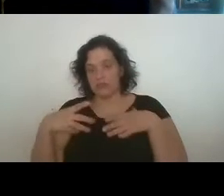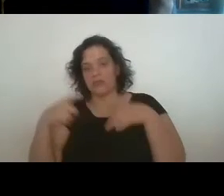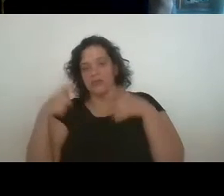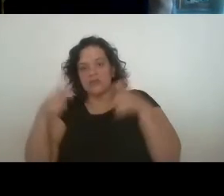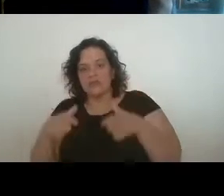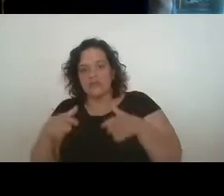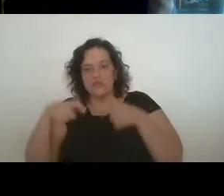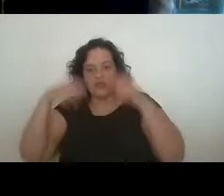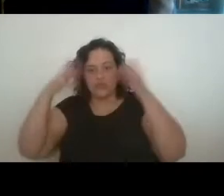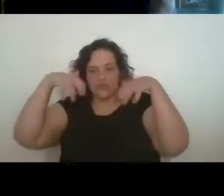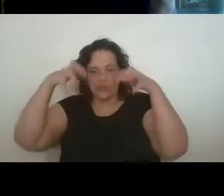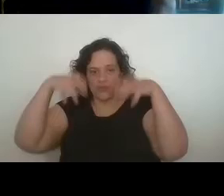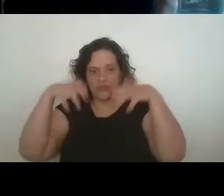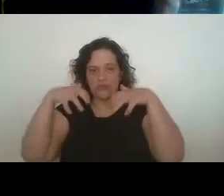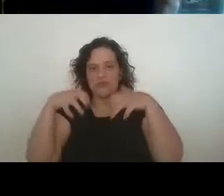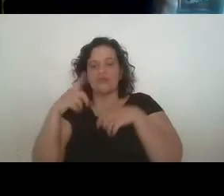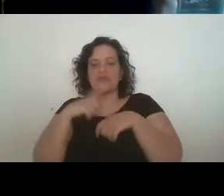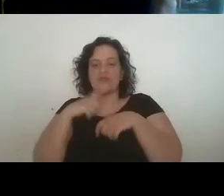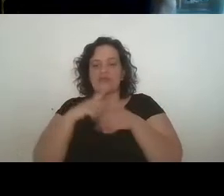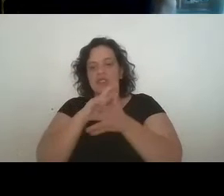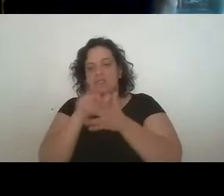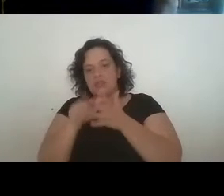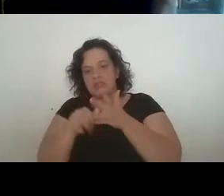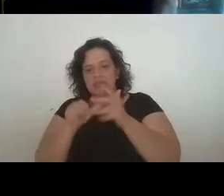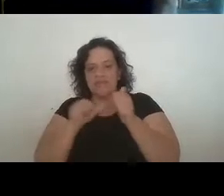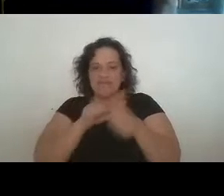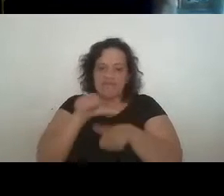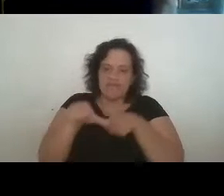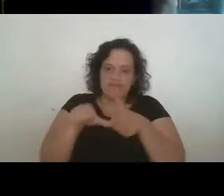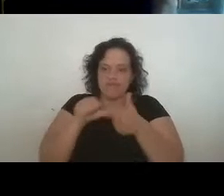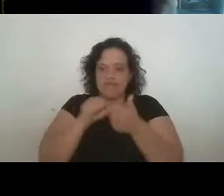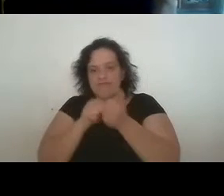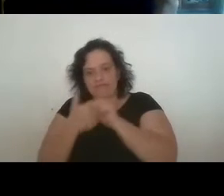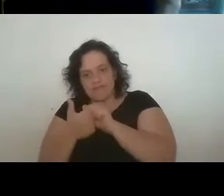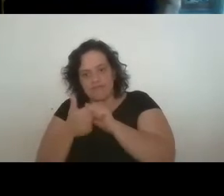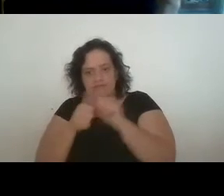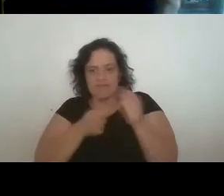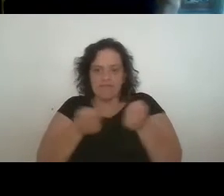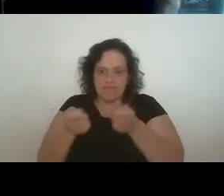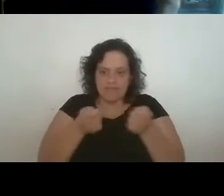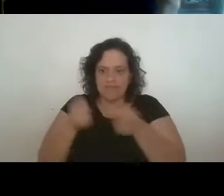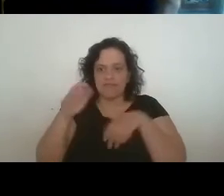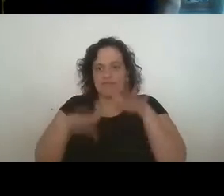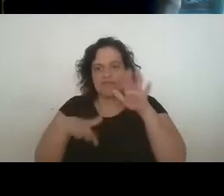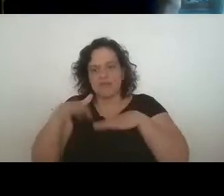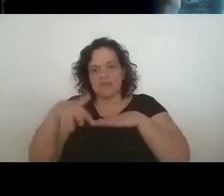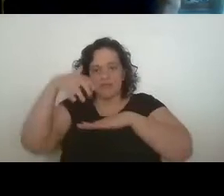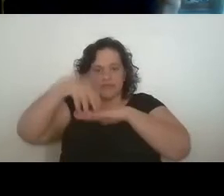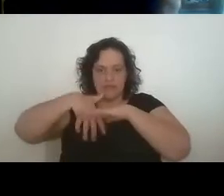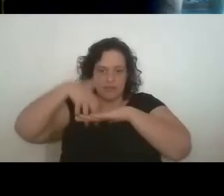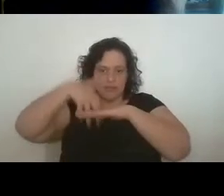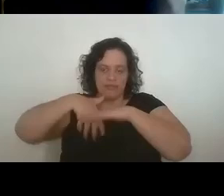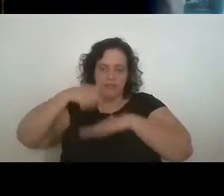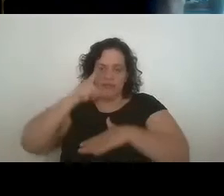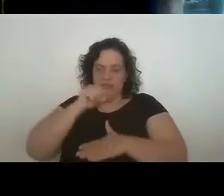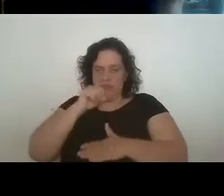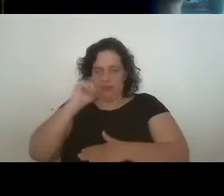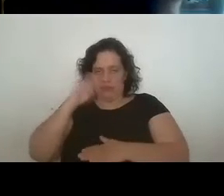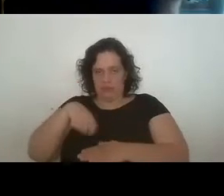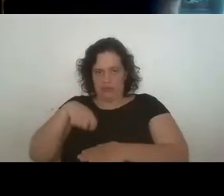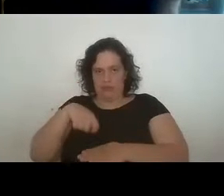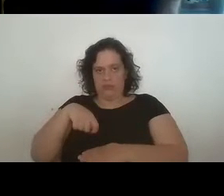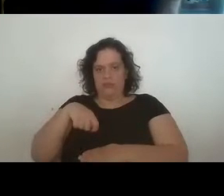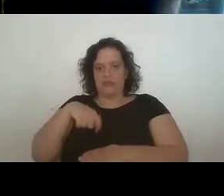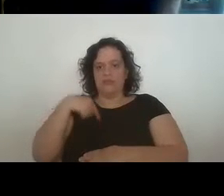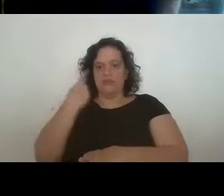seções, essas possíveis variações de acordo com a capacidade de infiltração e de acordo com a nossa